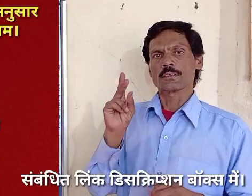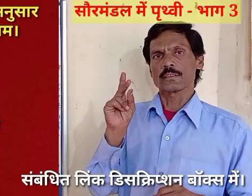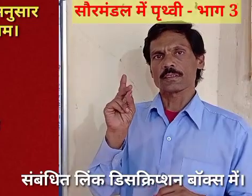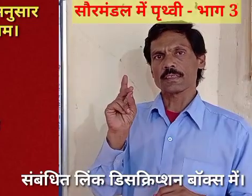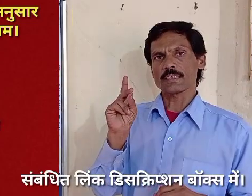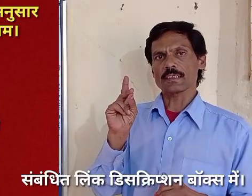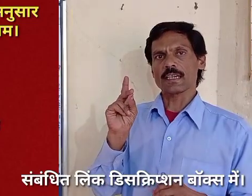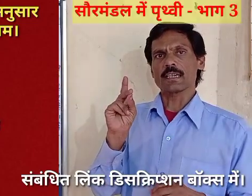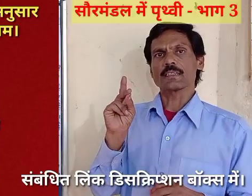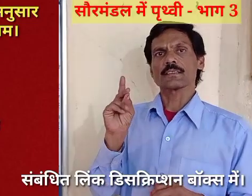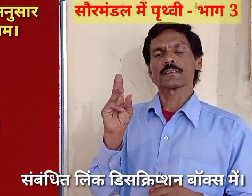तीसरा